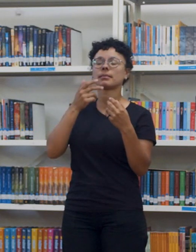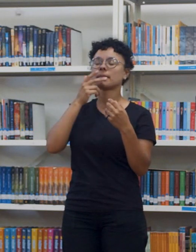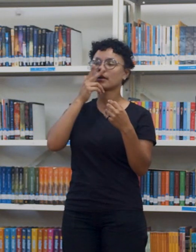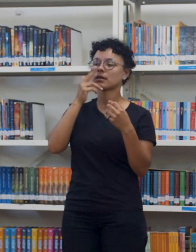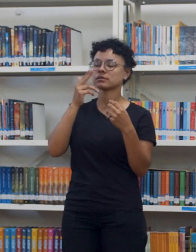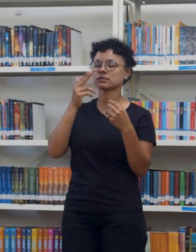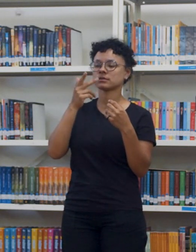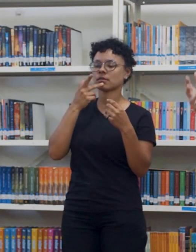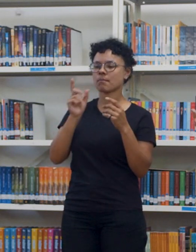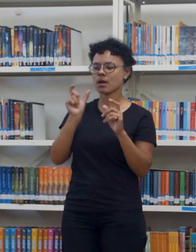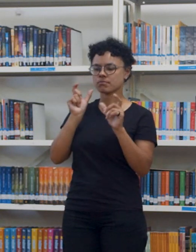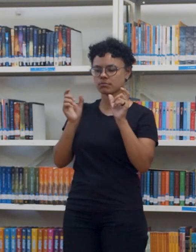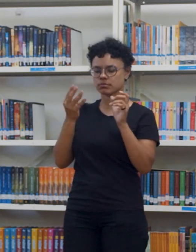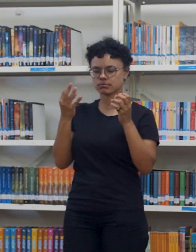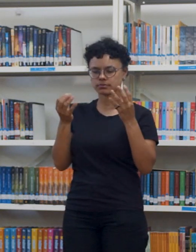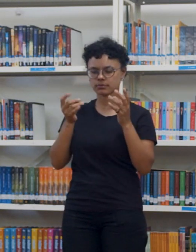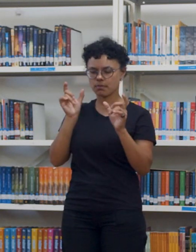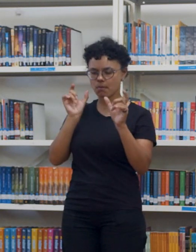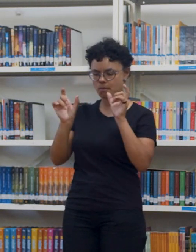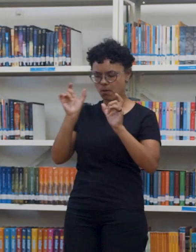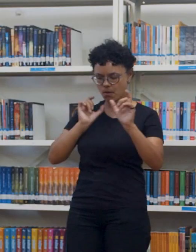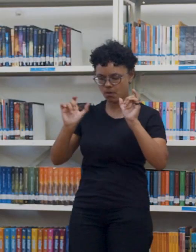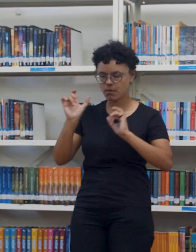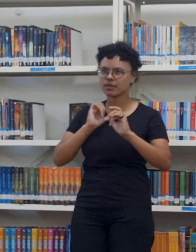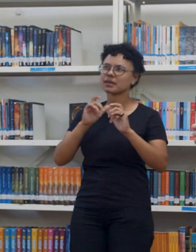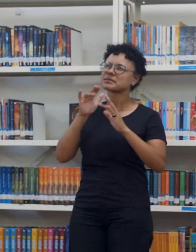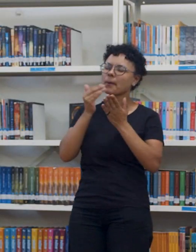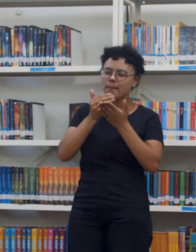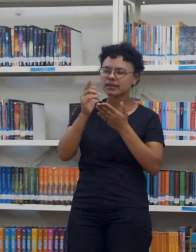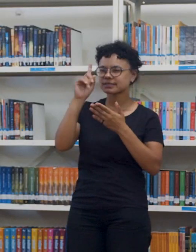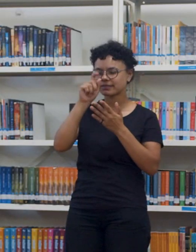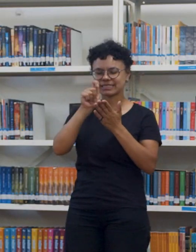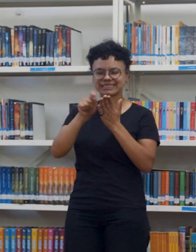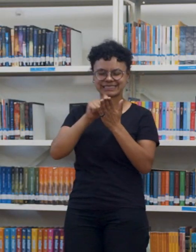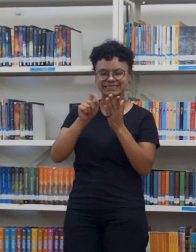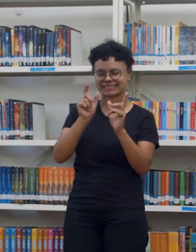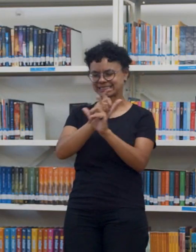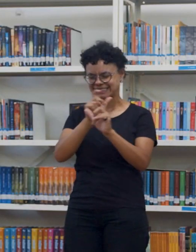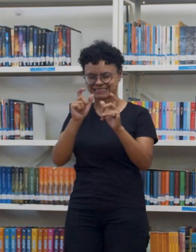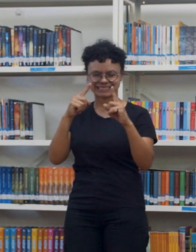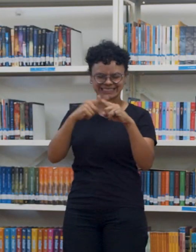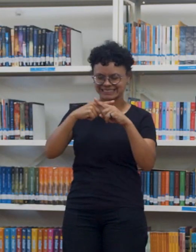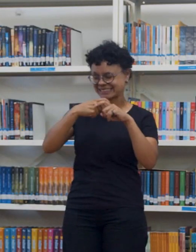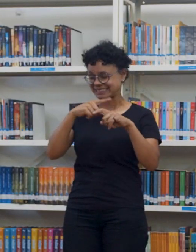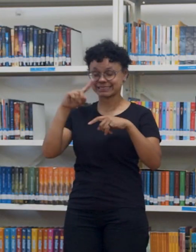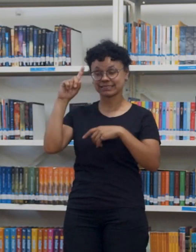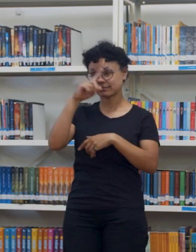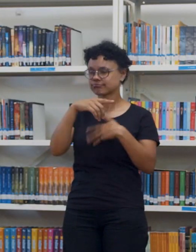parece que as palavras vão começar a entrar dentro de vocês. No começo é difícil, é truncado. A